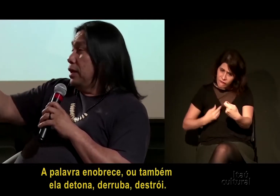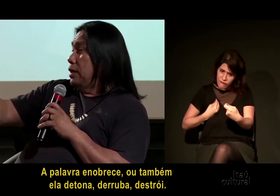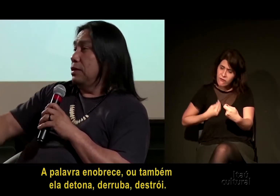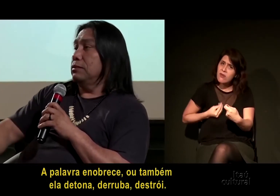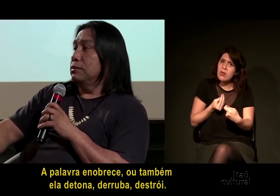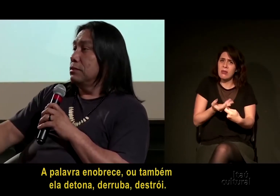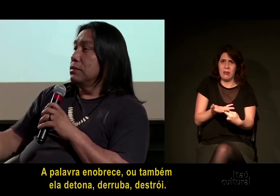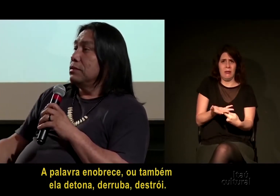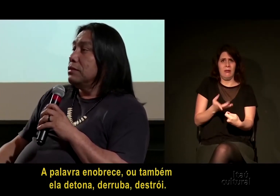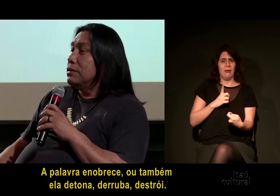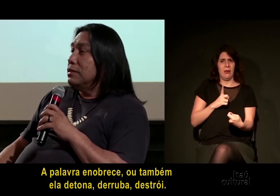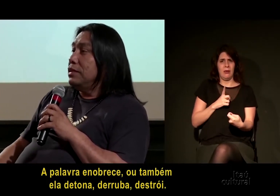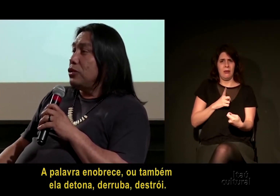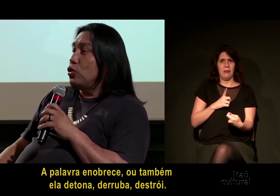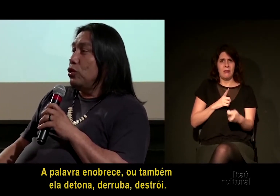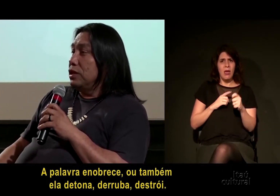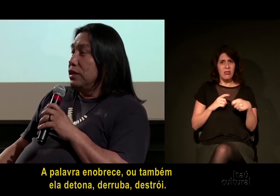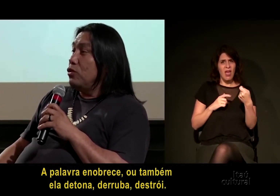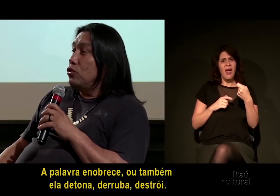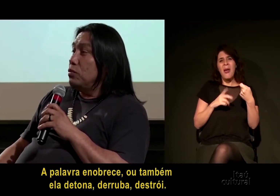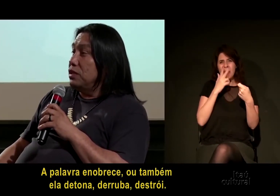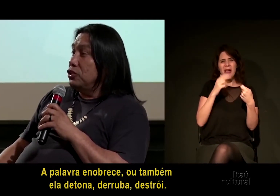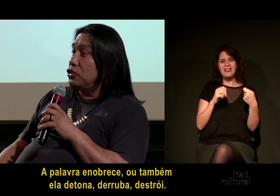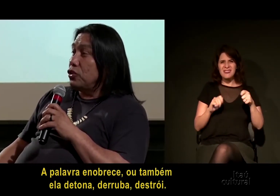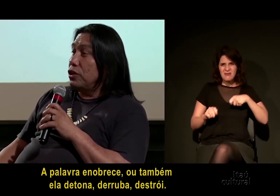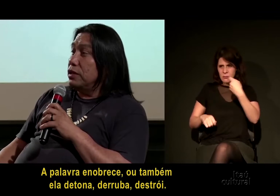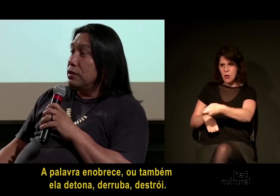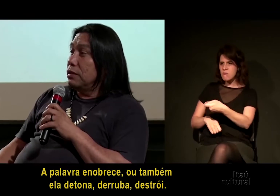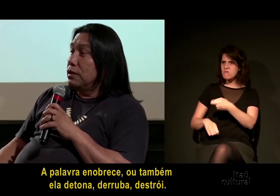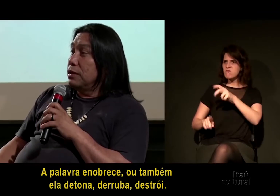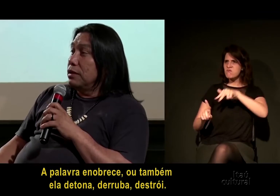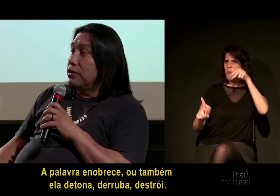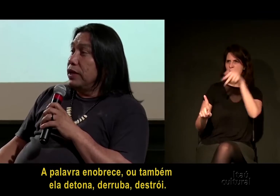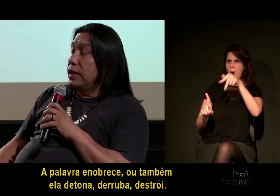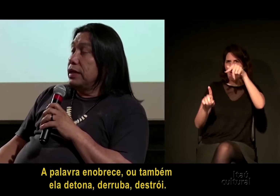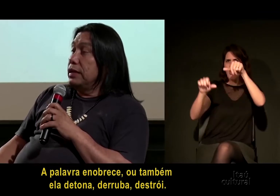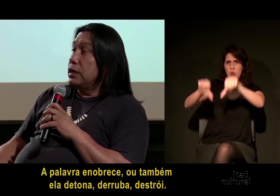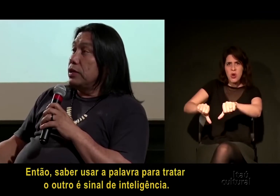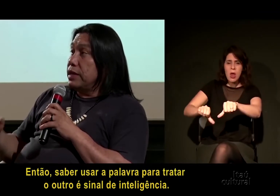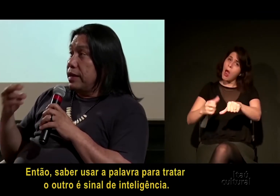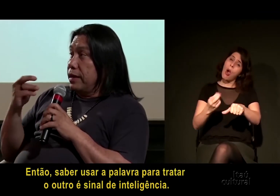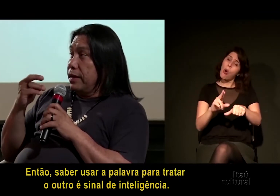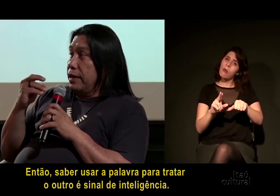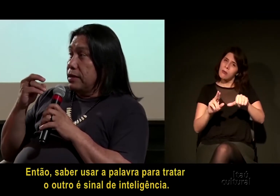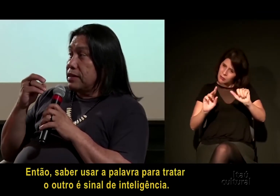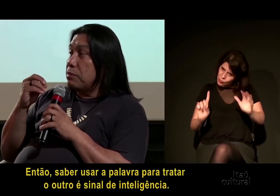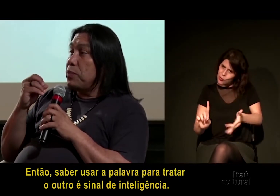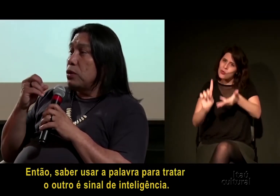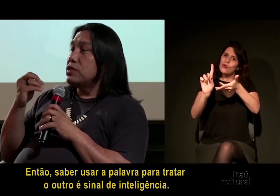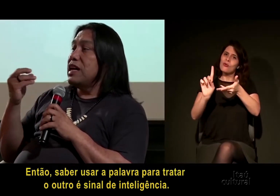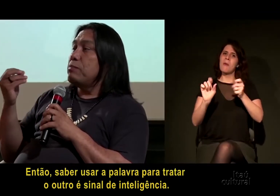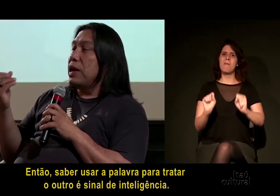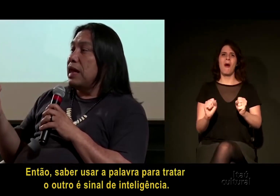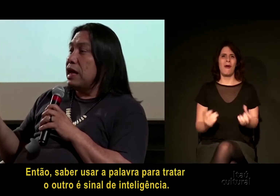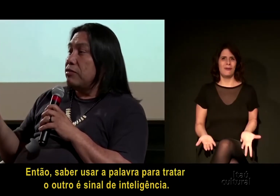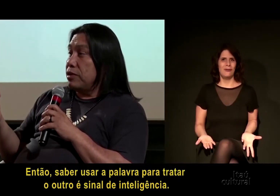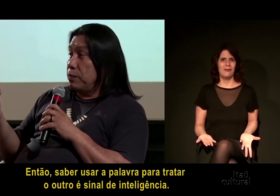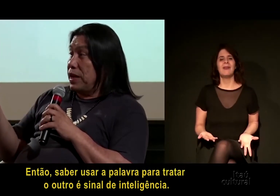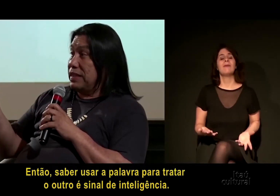ela detona, derruba, destrói. Não é? Então, saber usar a palavra para